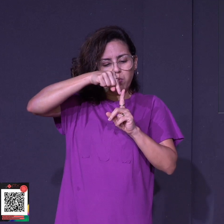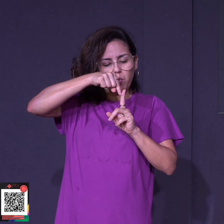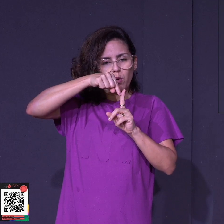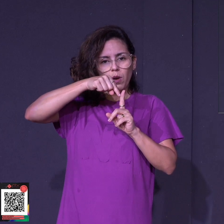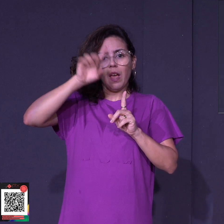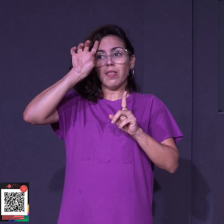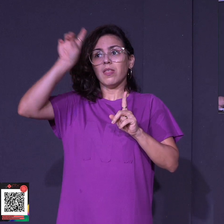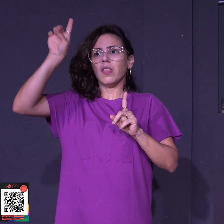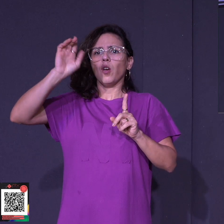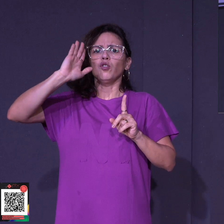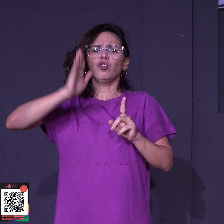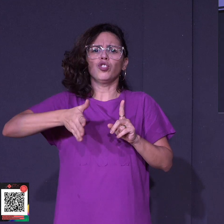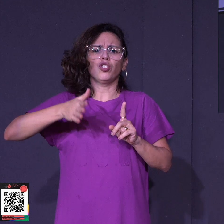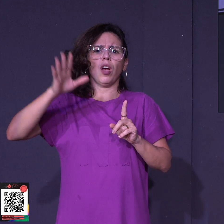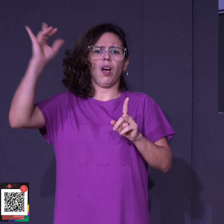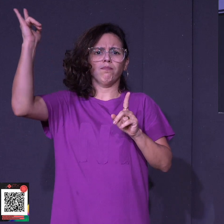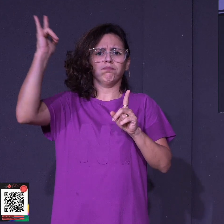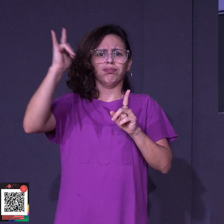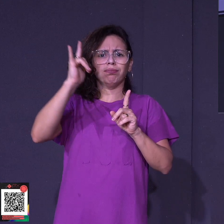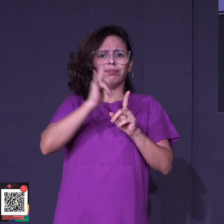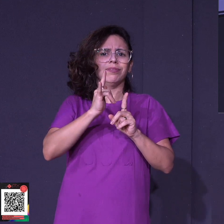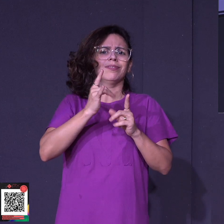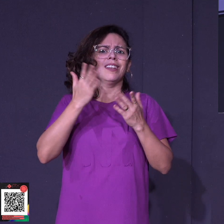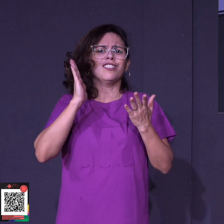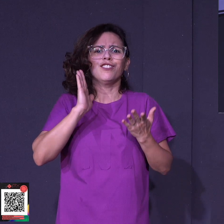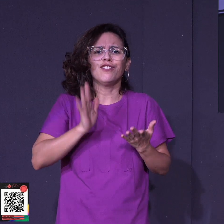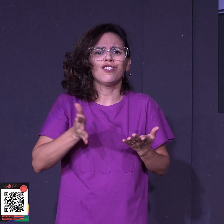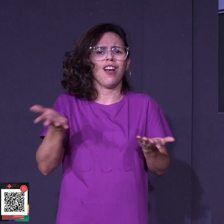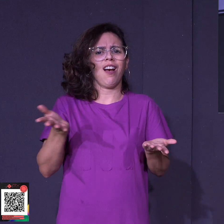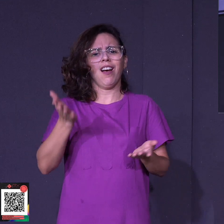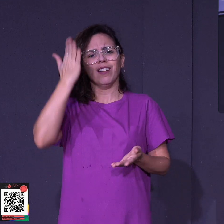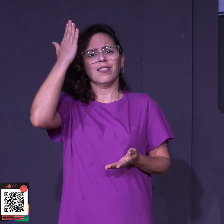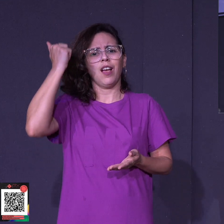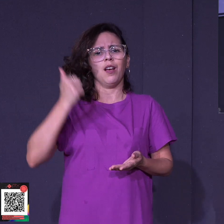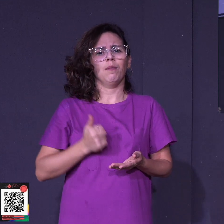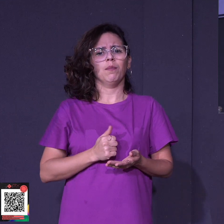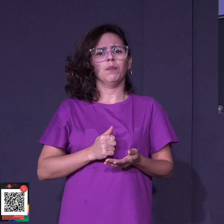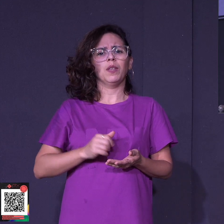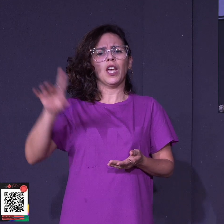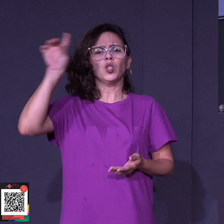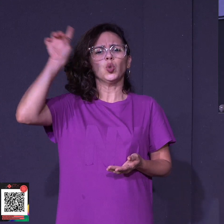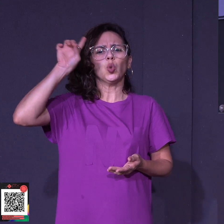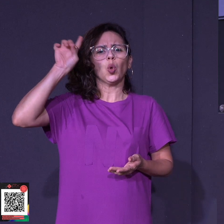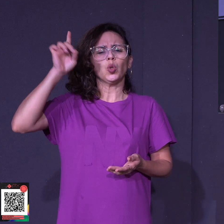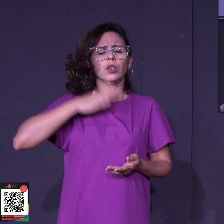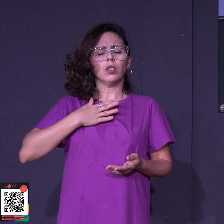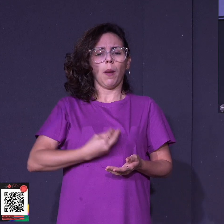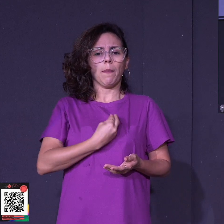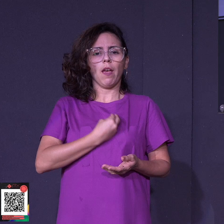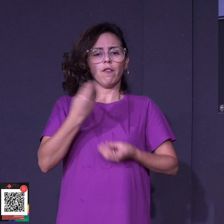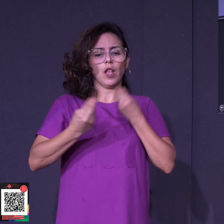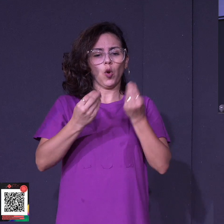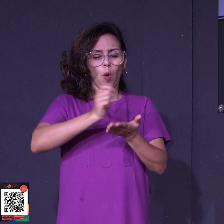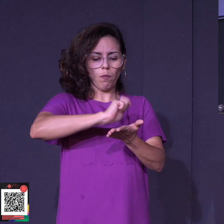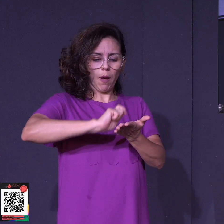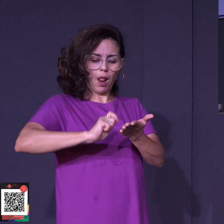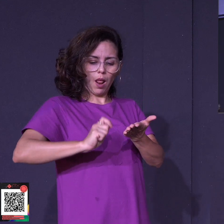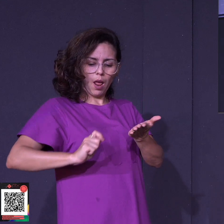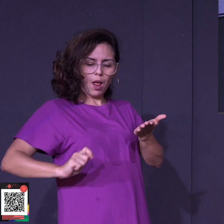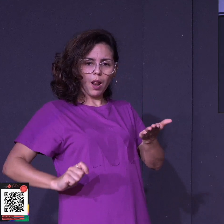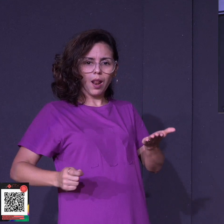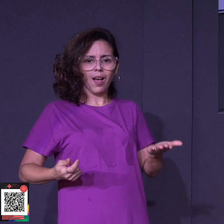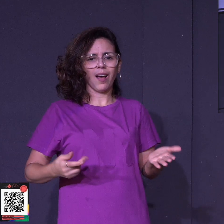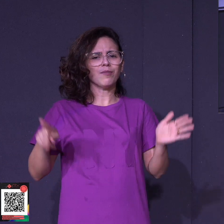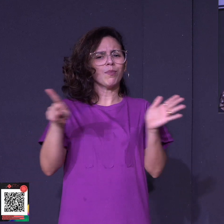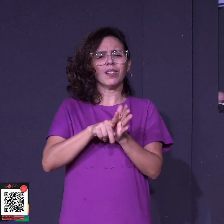bizu da vida é descobrir o que Deus tem para nós e nos submetermos a esses planos. Faça